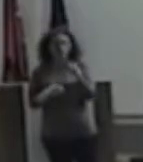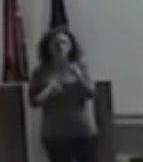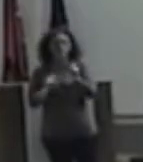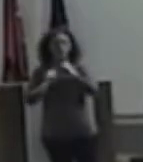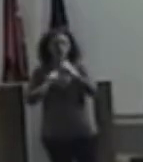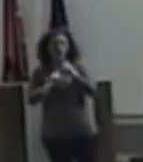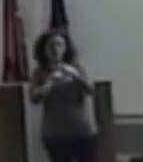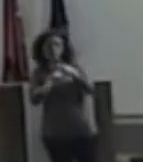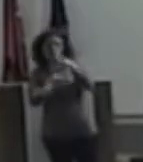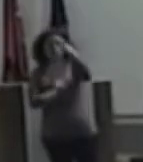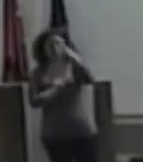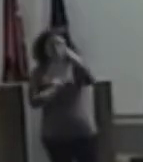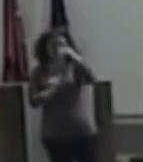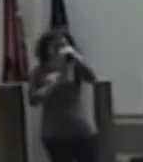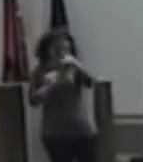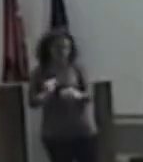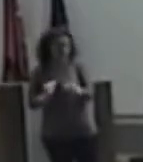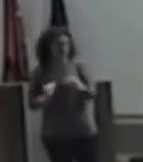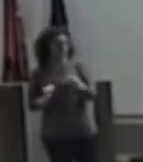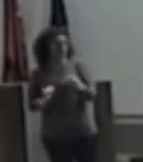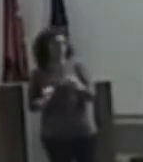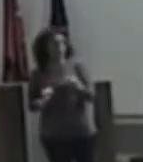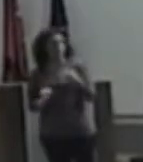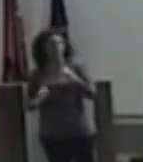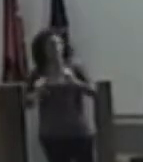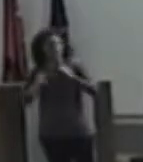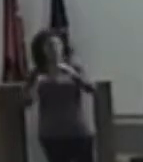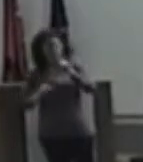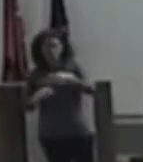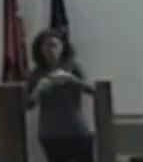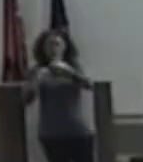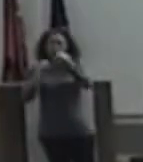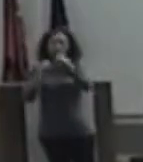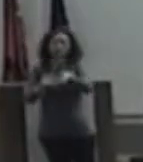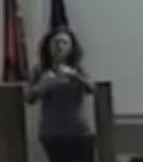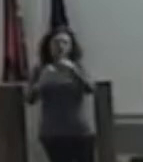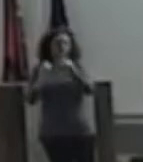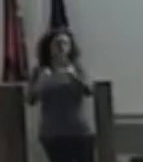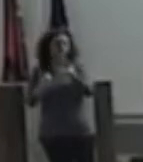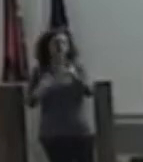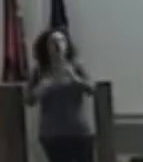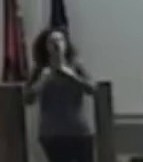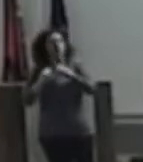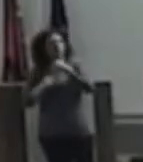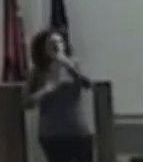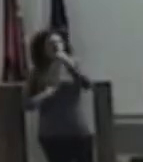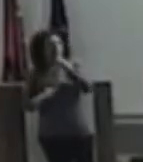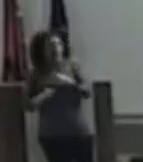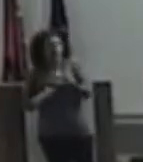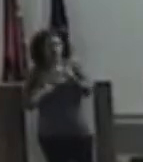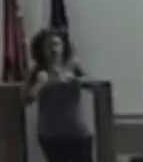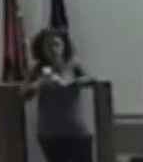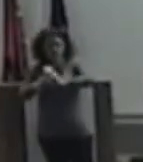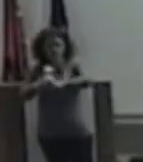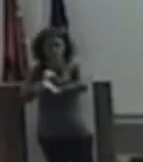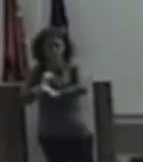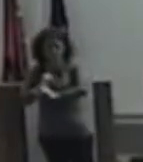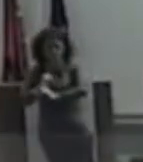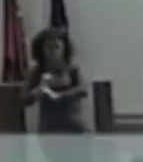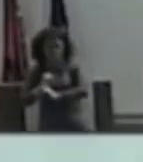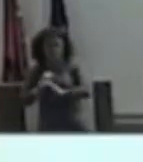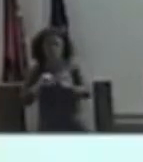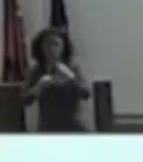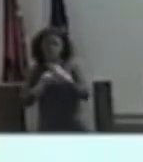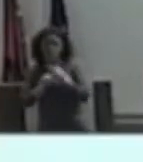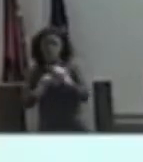bajo. Nos puede dar tanto información como nos puede facilitar estrategias para evitar esos